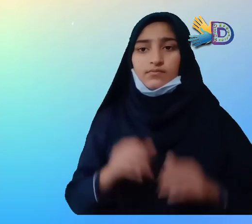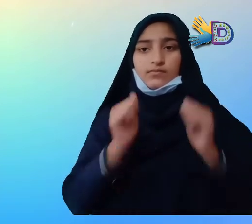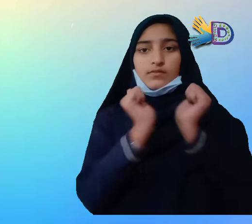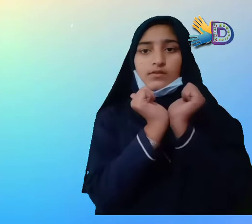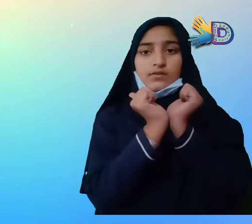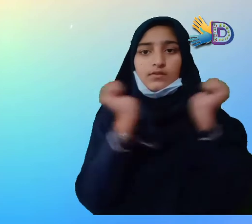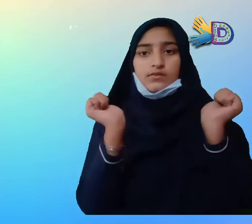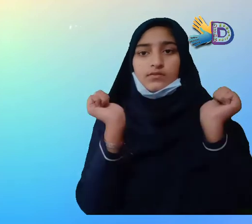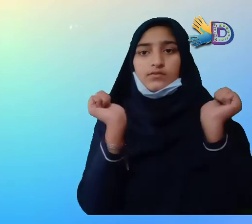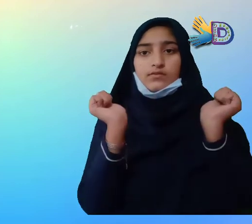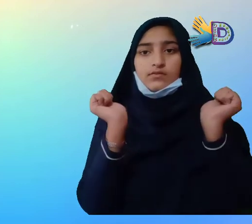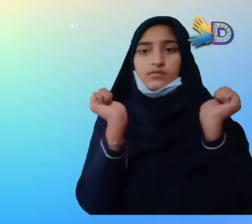आज़ादी।